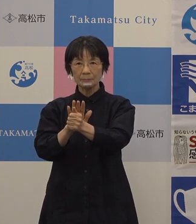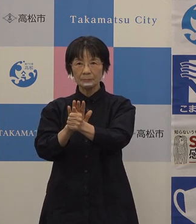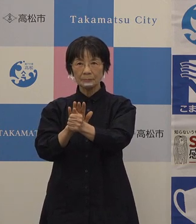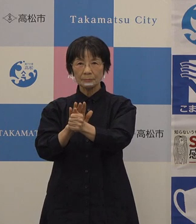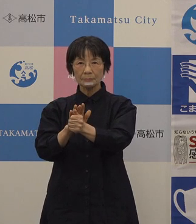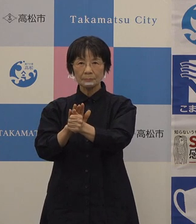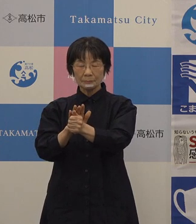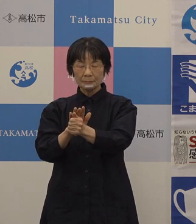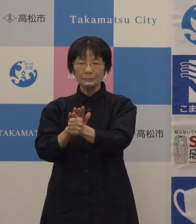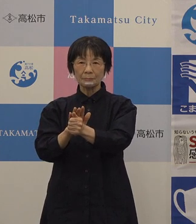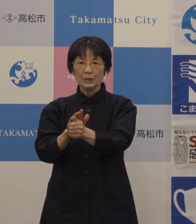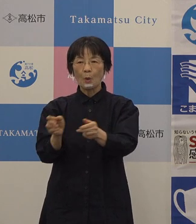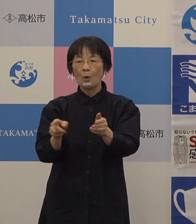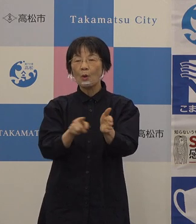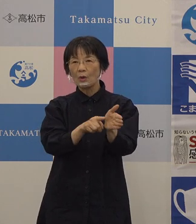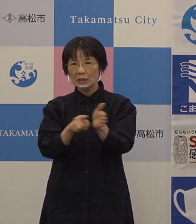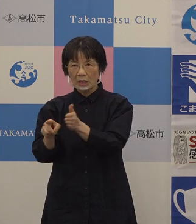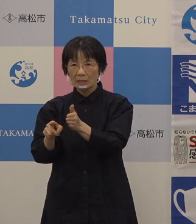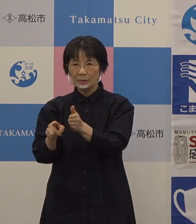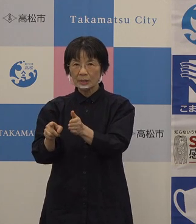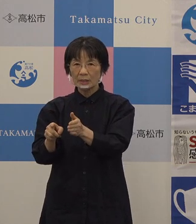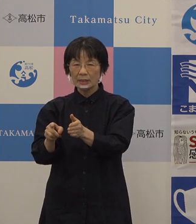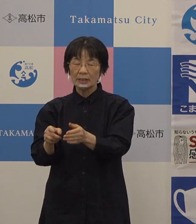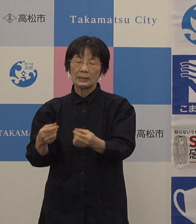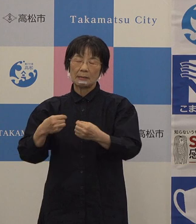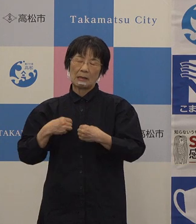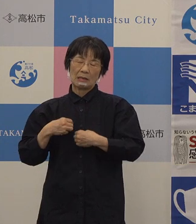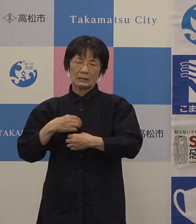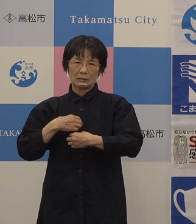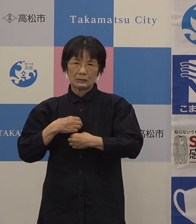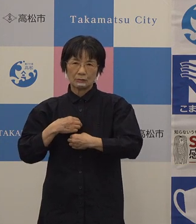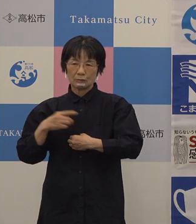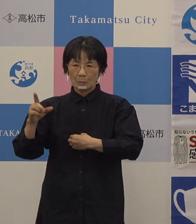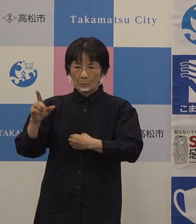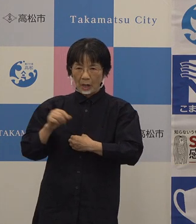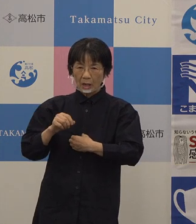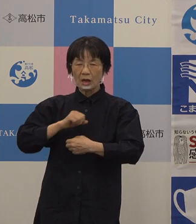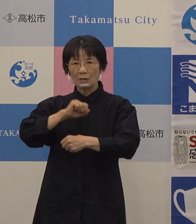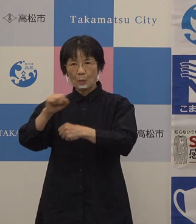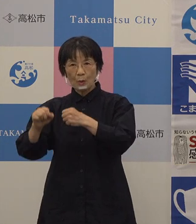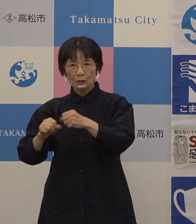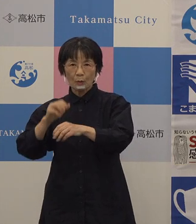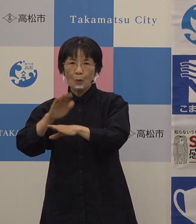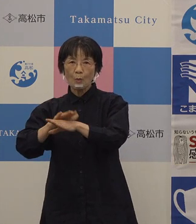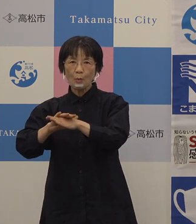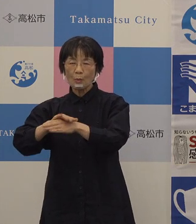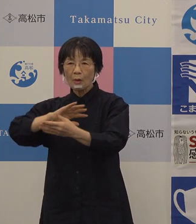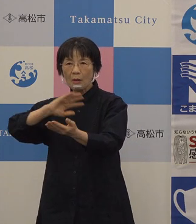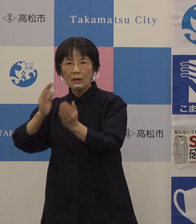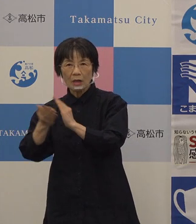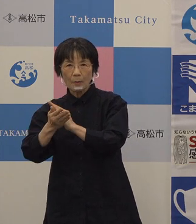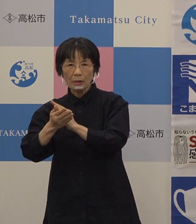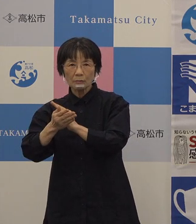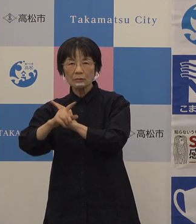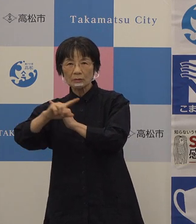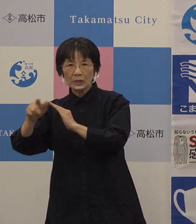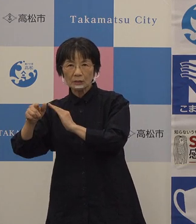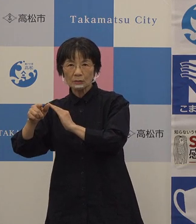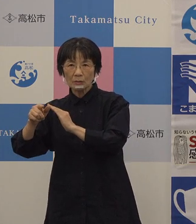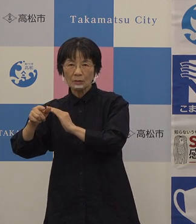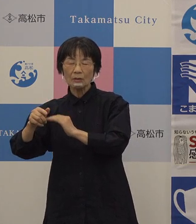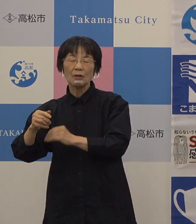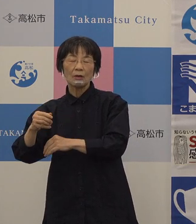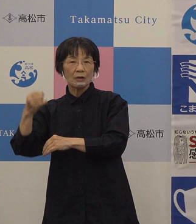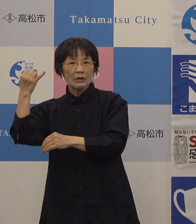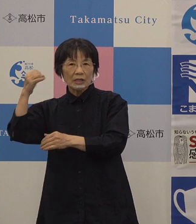供体制の整備と感染リスクの削減や行動変容の徹底に関するご意見を自由意見等で数多